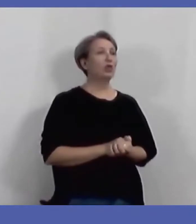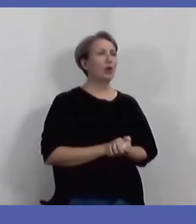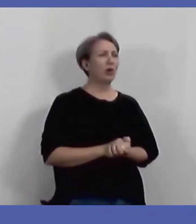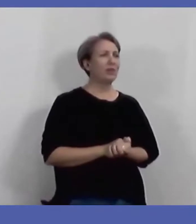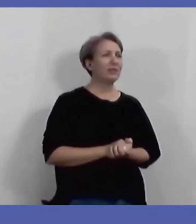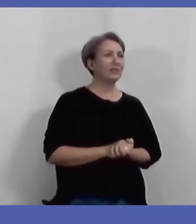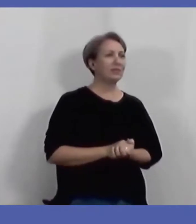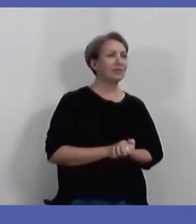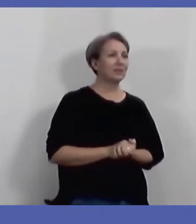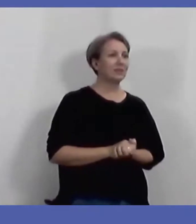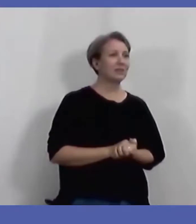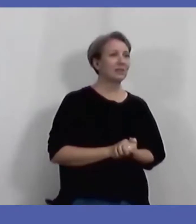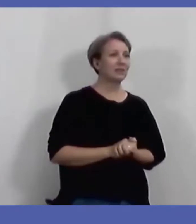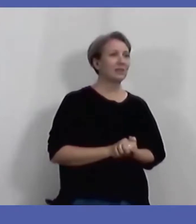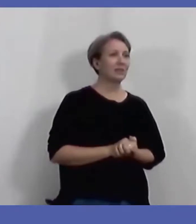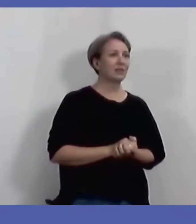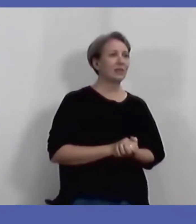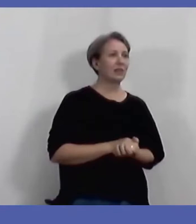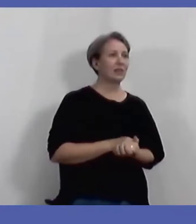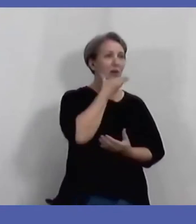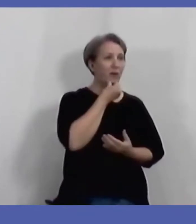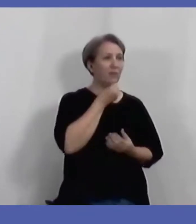Para a rua.